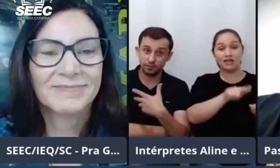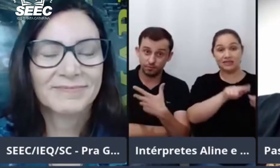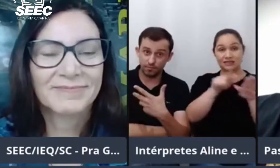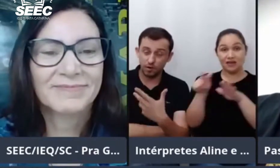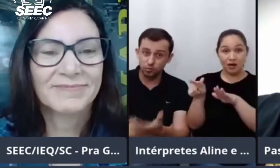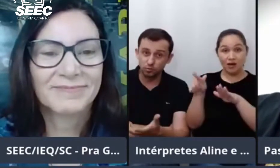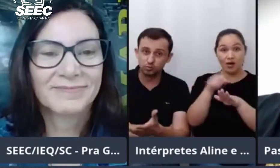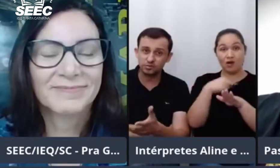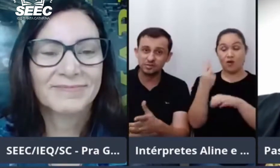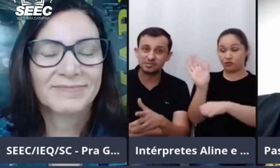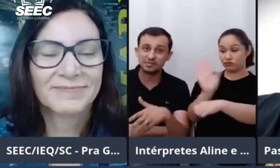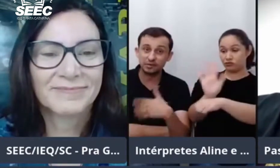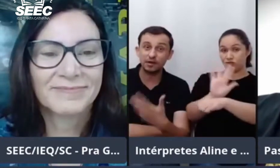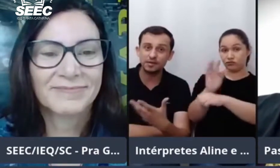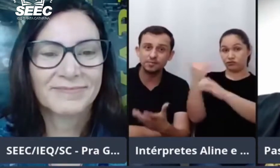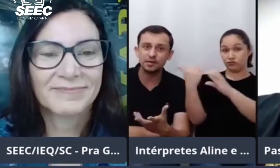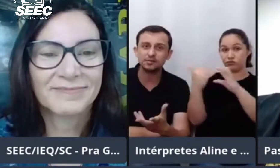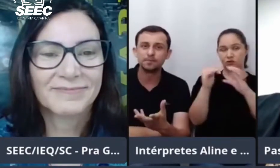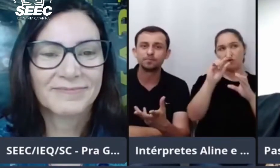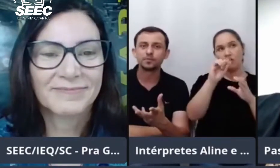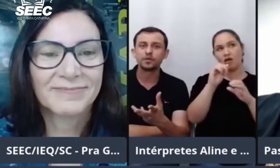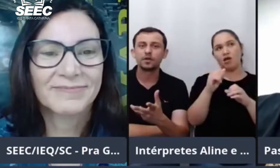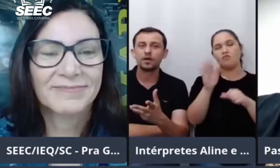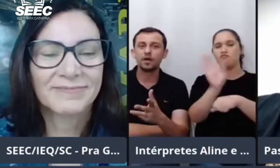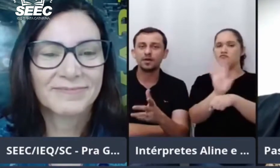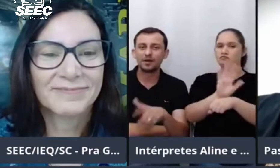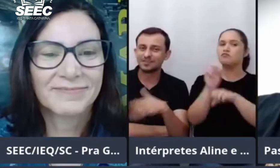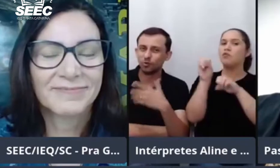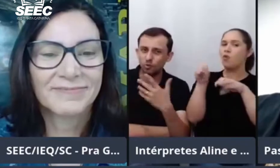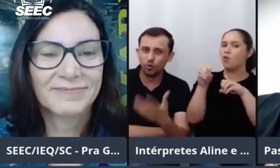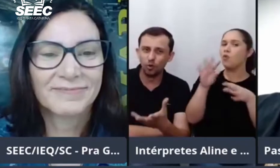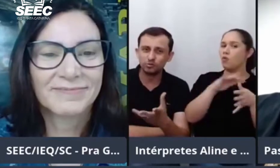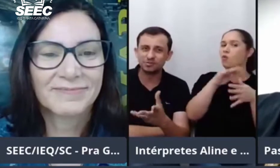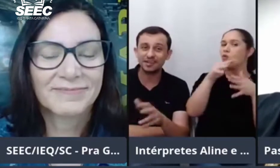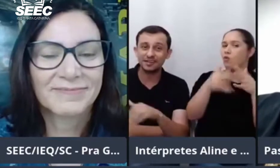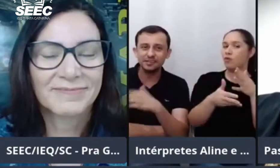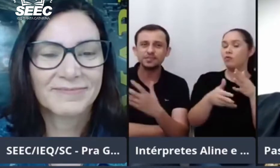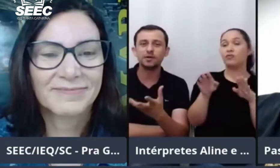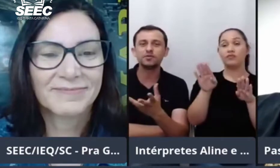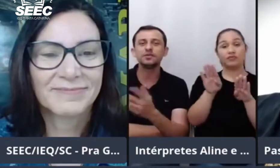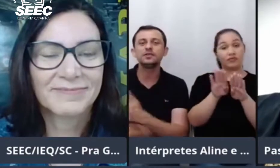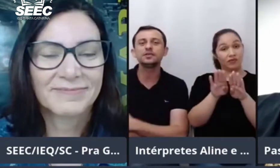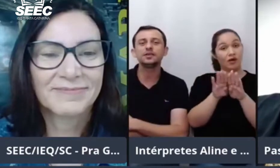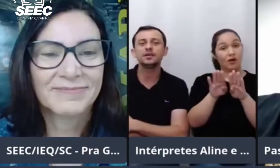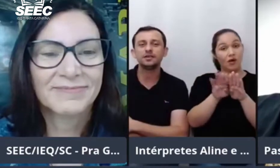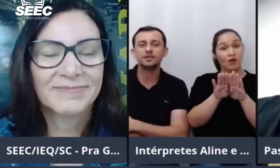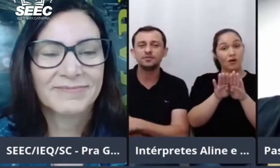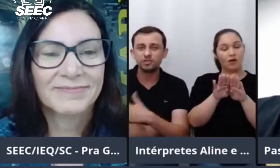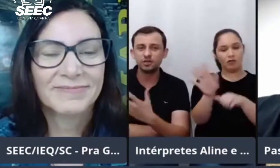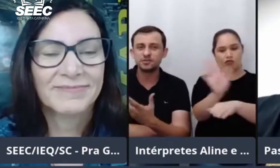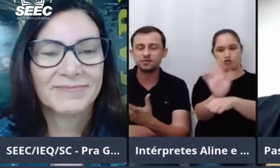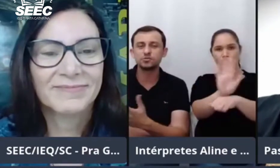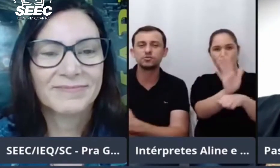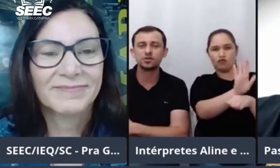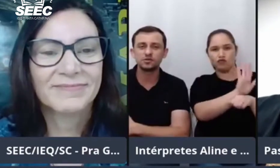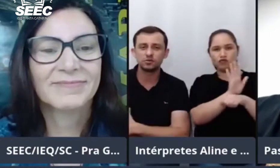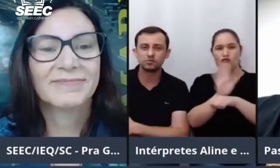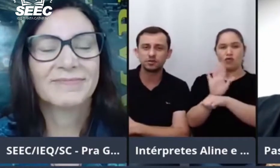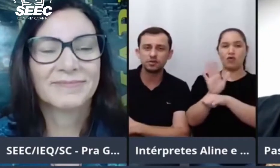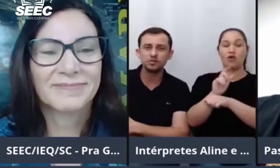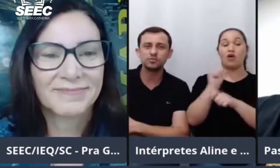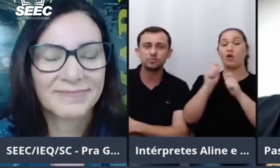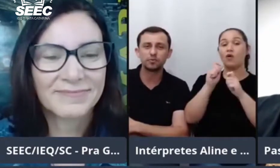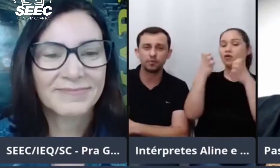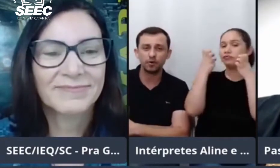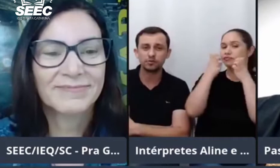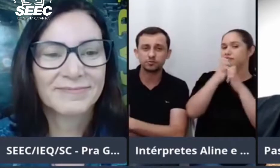né, alguns ensinando a Libras, mas outros, na grande maioria, né, evangelizando o surdo. Esse é o